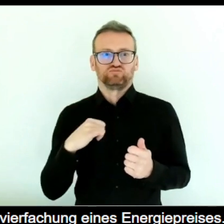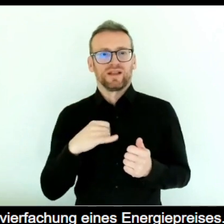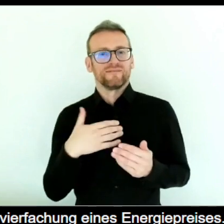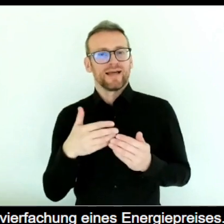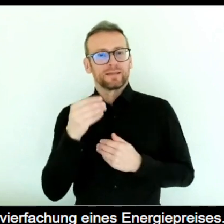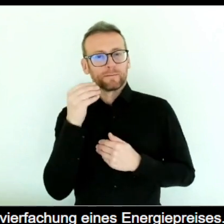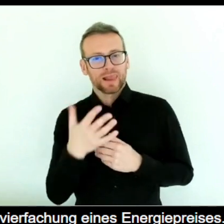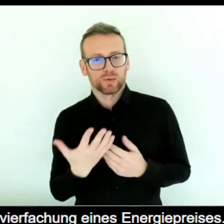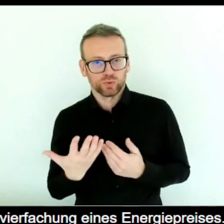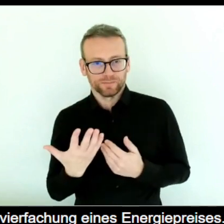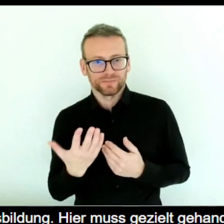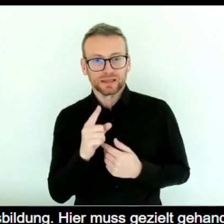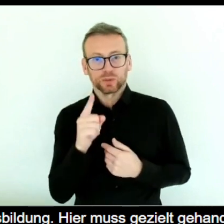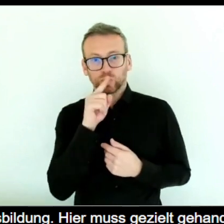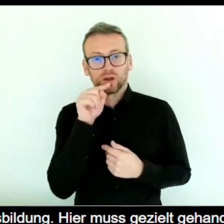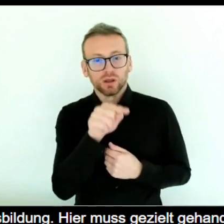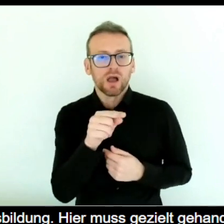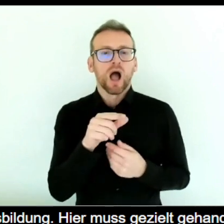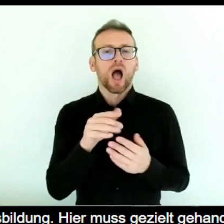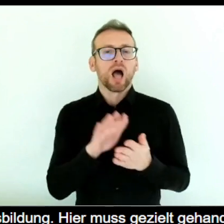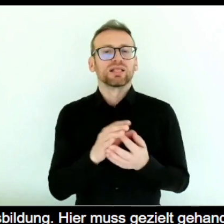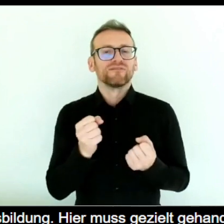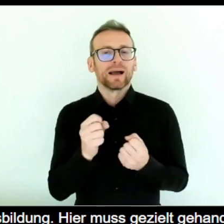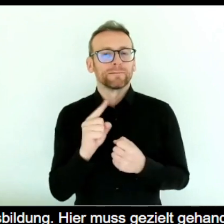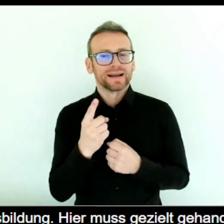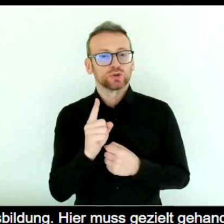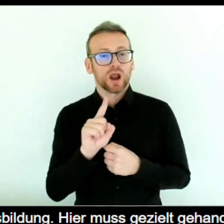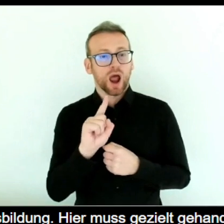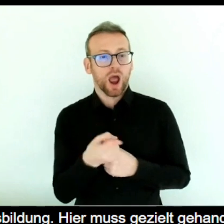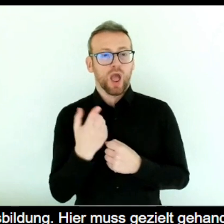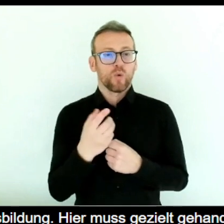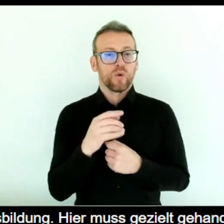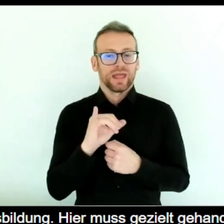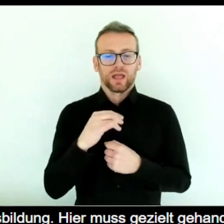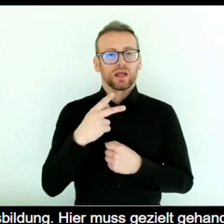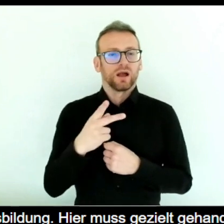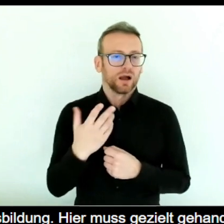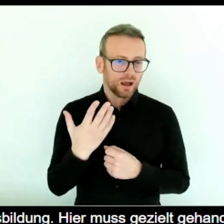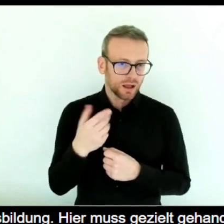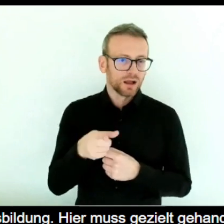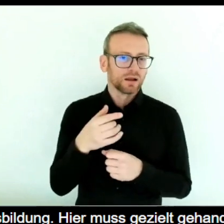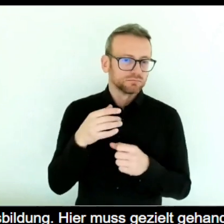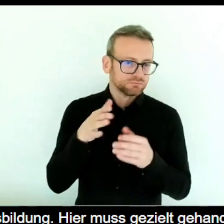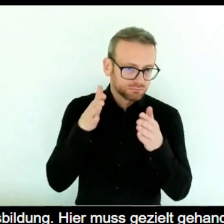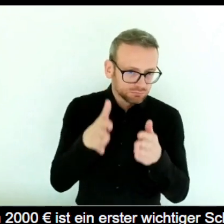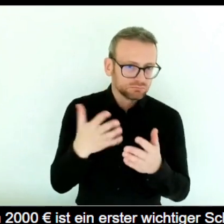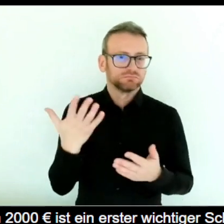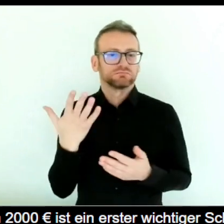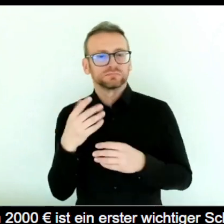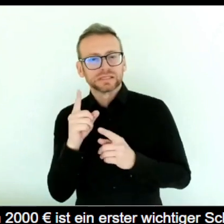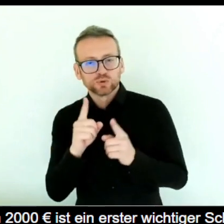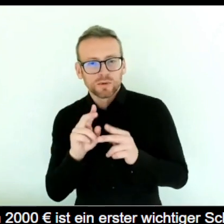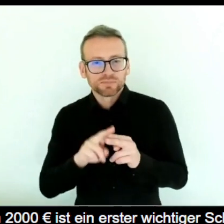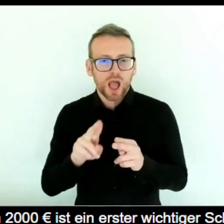Berufe und die IHK-Berufe und alles eben in der praktischen Berufsausbildung hier segelnde an